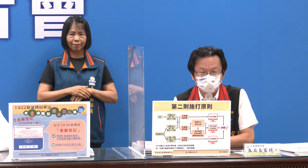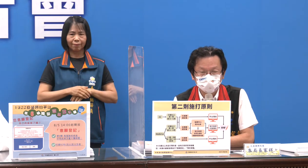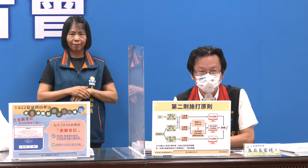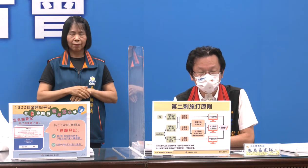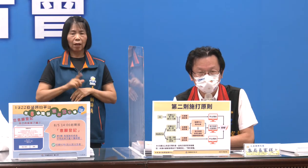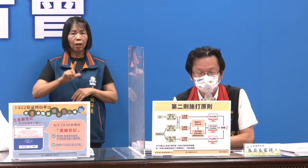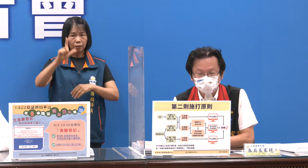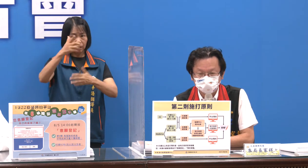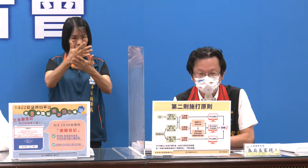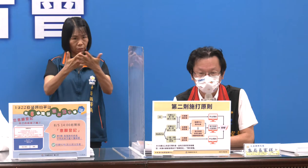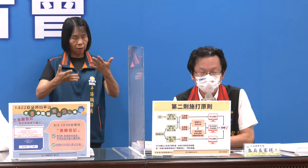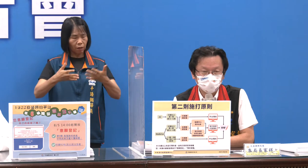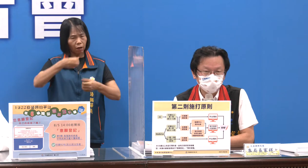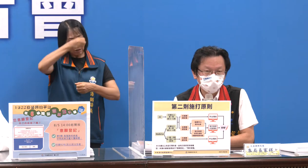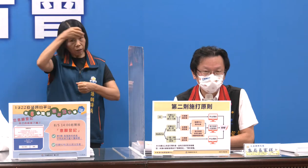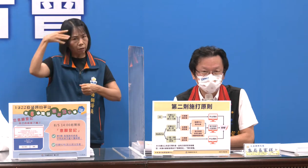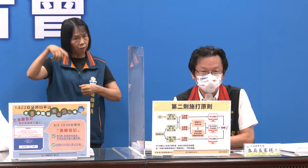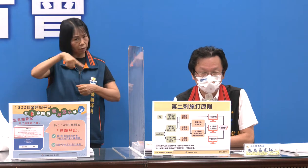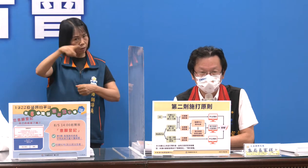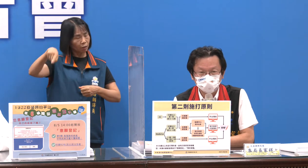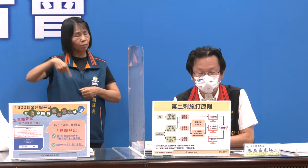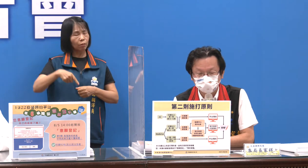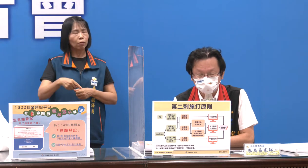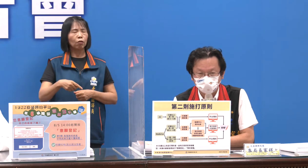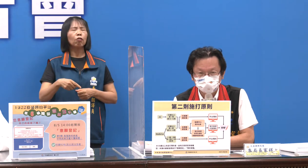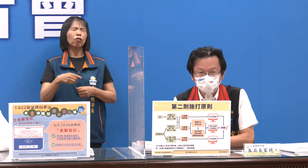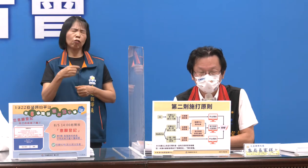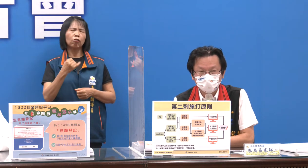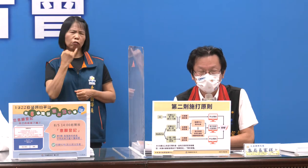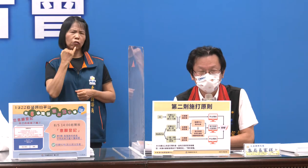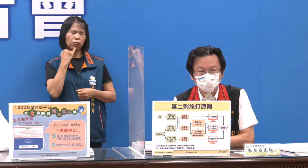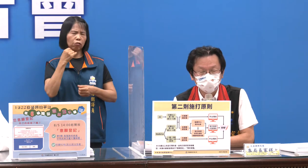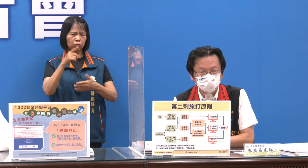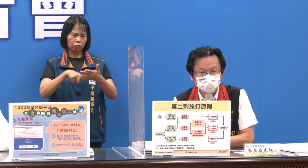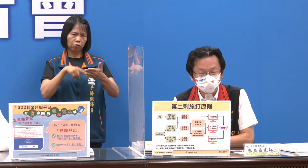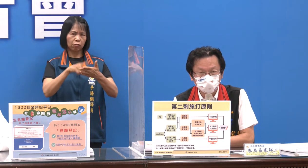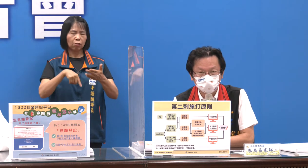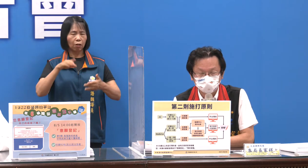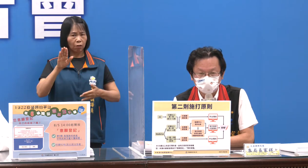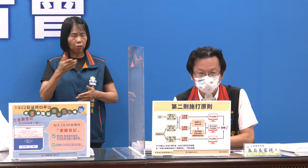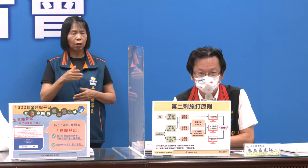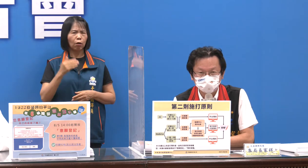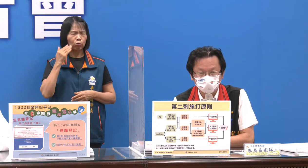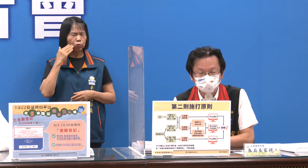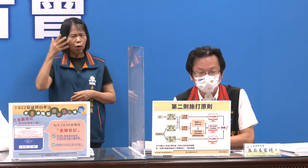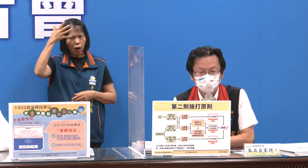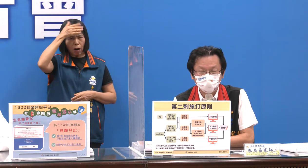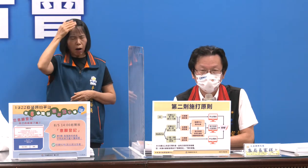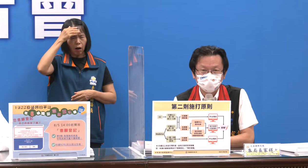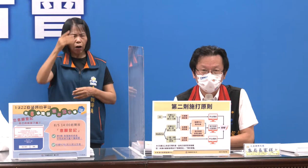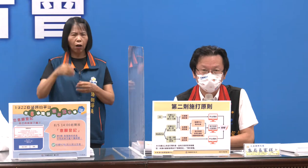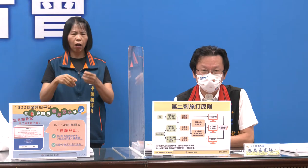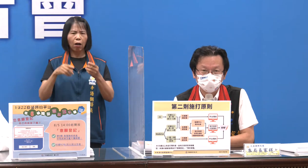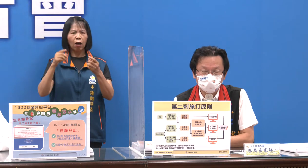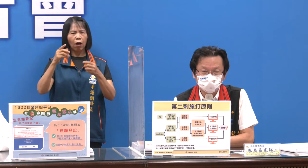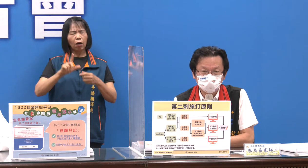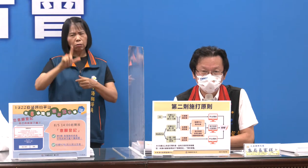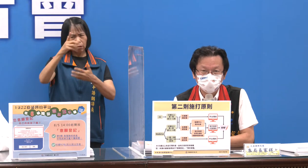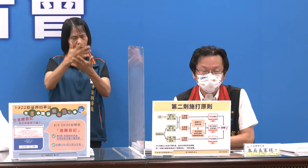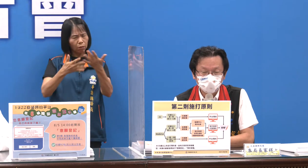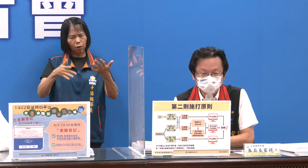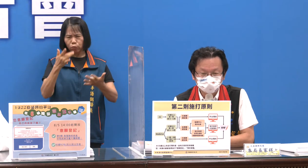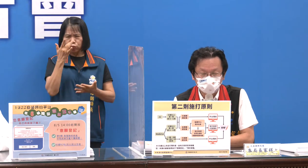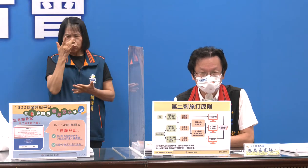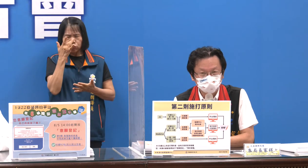上网去预约第二季应该是比较没有什么困难，但是我们有些数位落差的长者，那我们怎么样